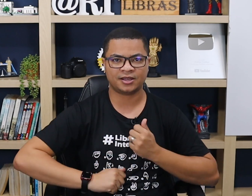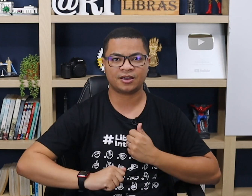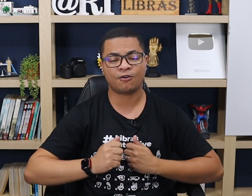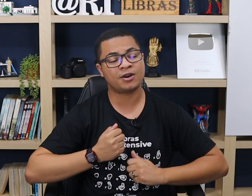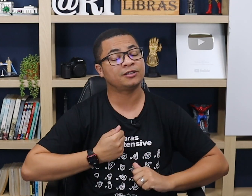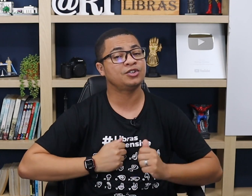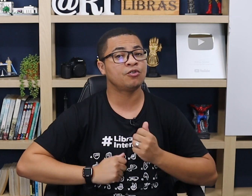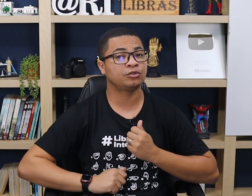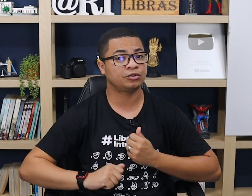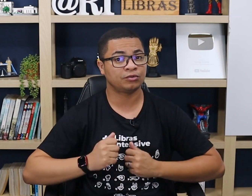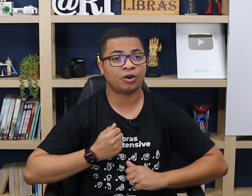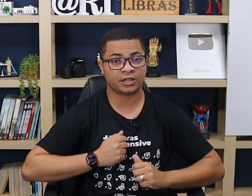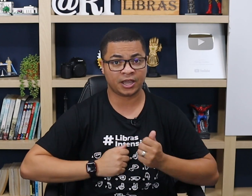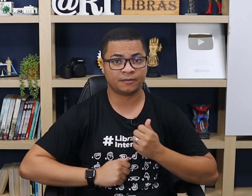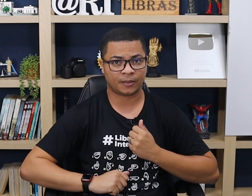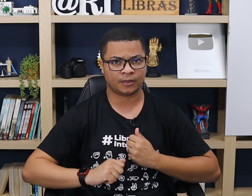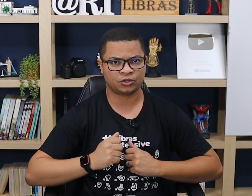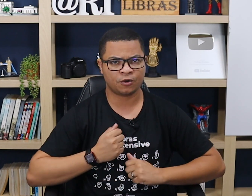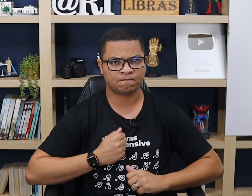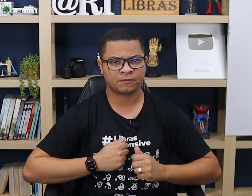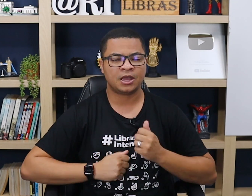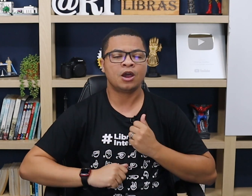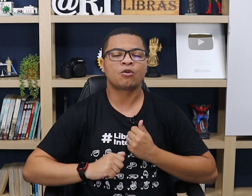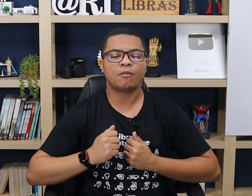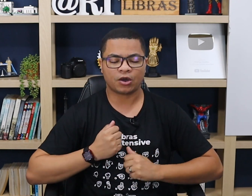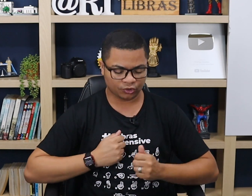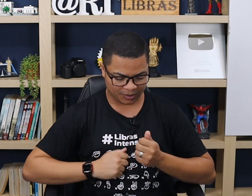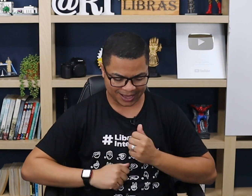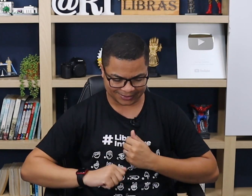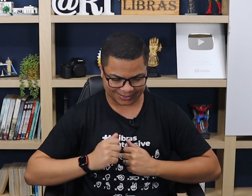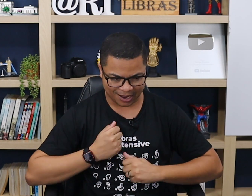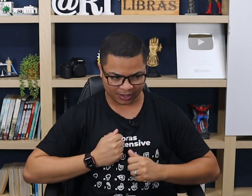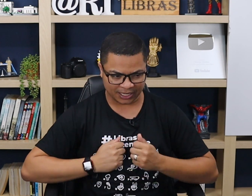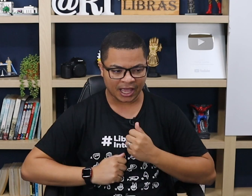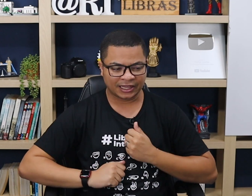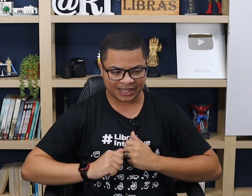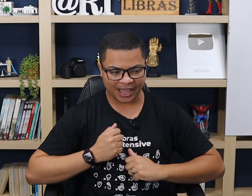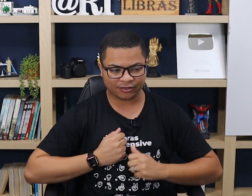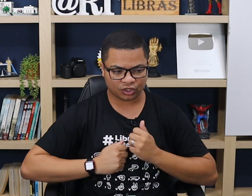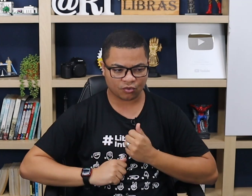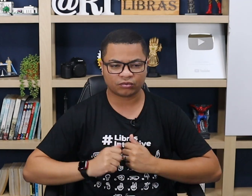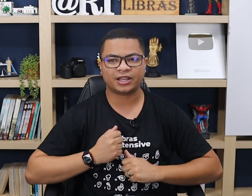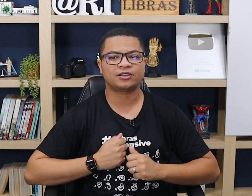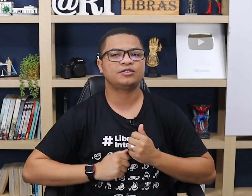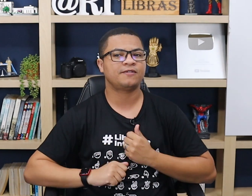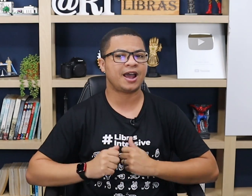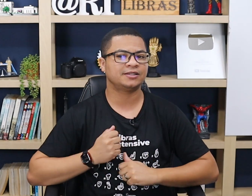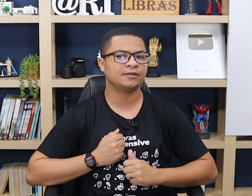ou ansioso Ok show como que eu uso esse sinal aqui dentro de um contexto de frase